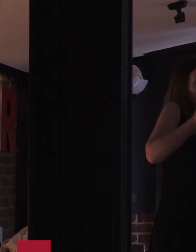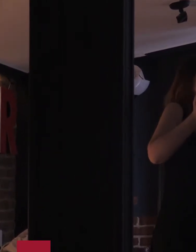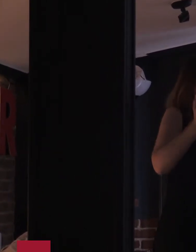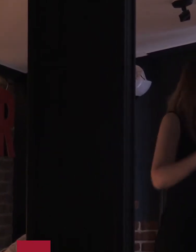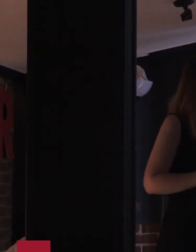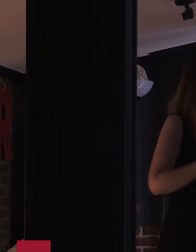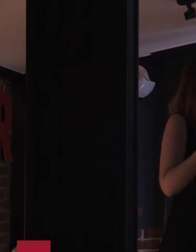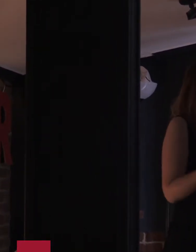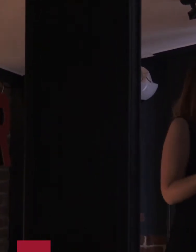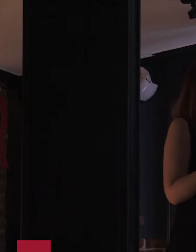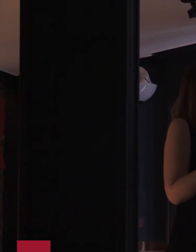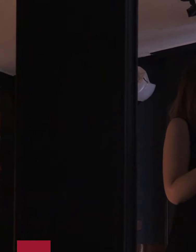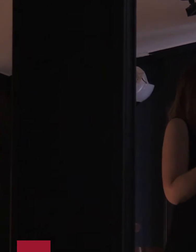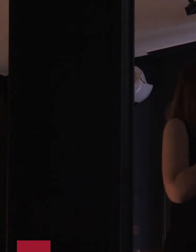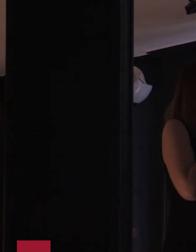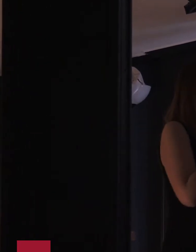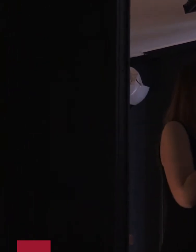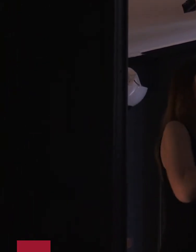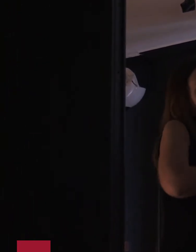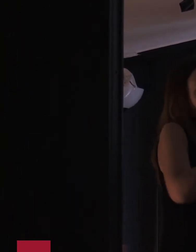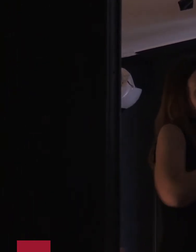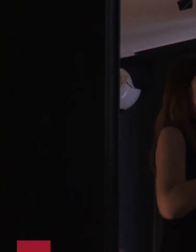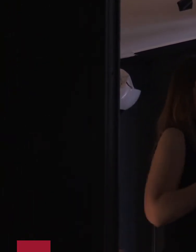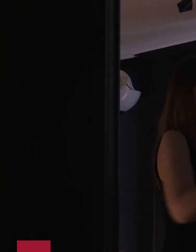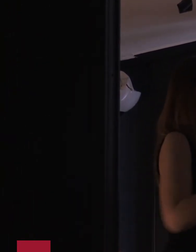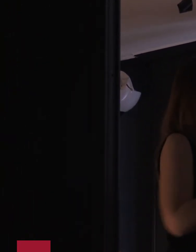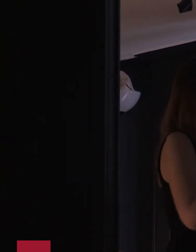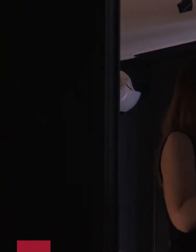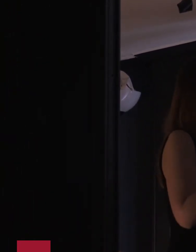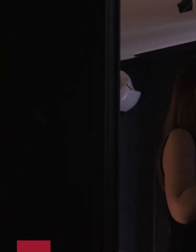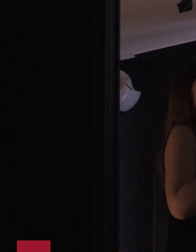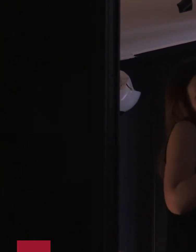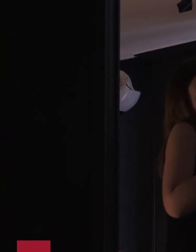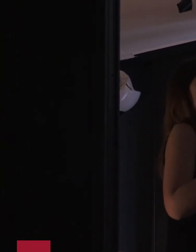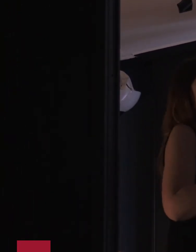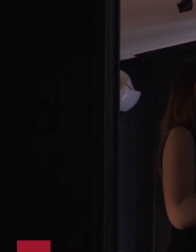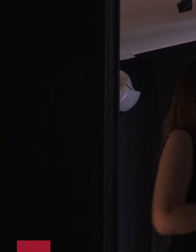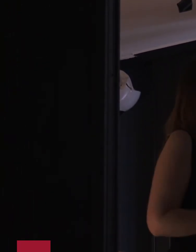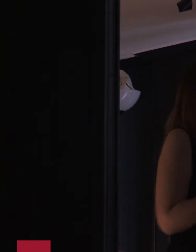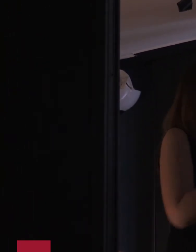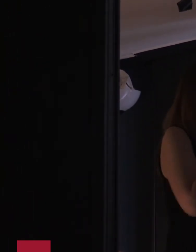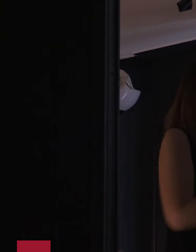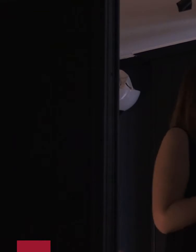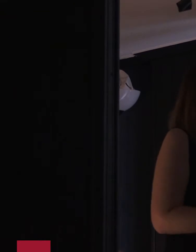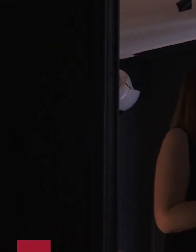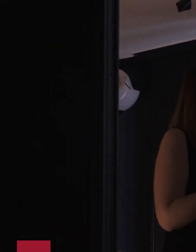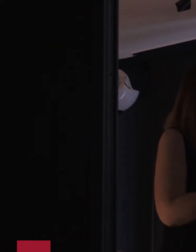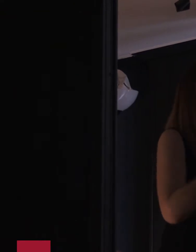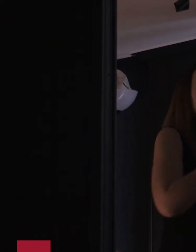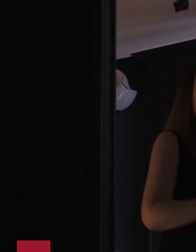conocimiento. Y lo otro, pues porque serán problemas que resolvamos en el futuro. Nuestro, digamos, ahora problema es, ¿esto es viable o no?